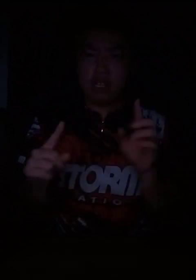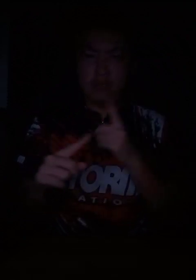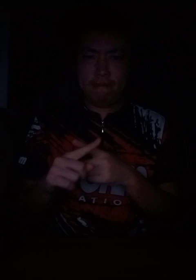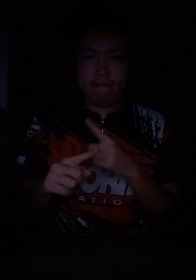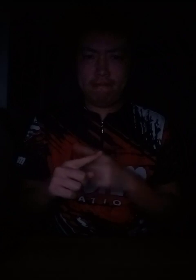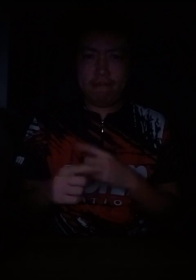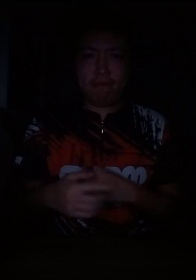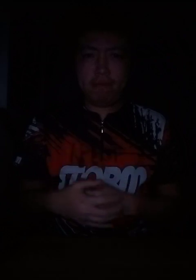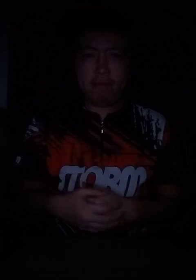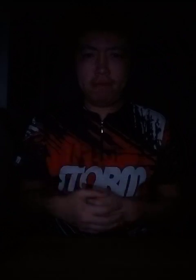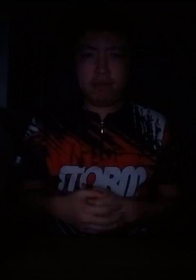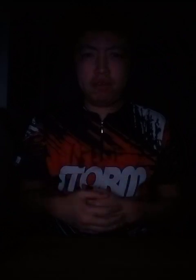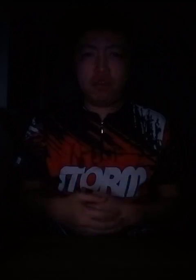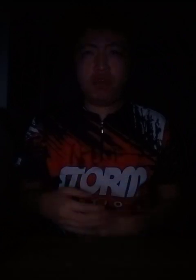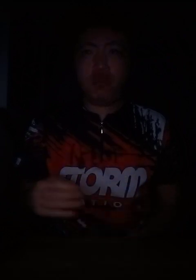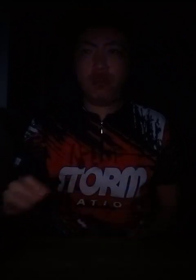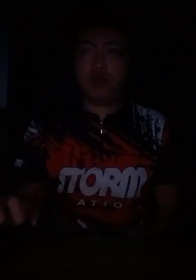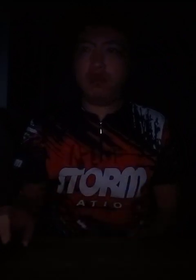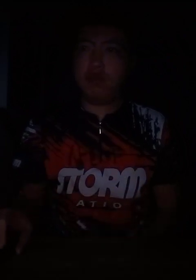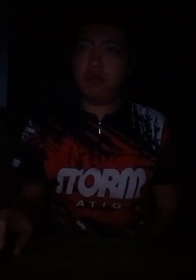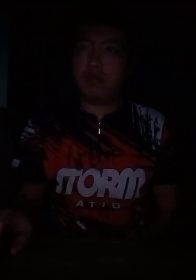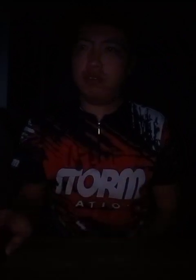않았습니다. TV조선 구민성입니다.